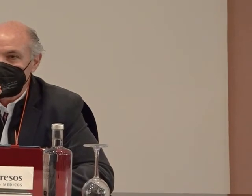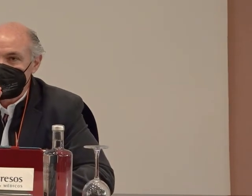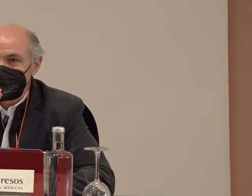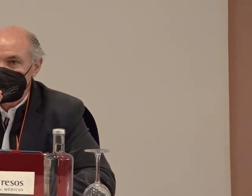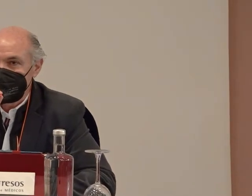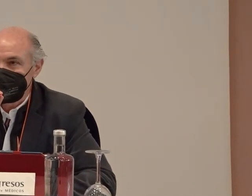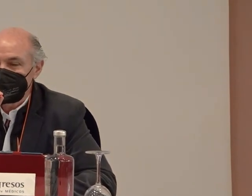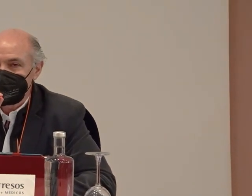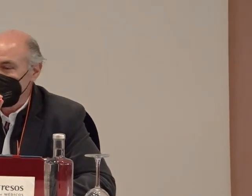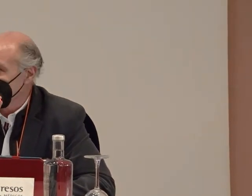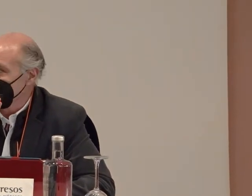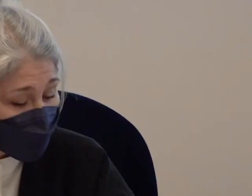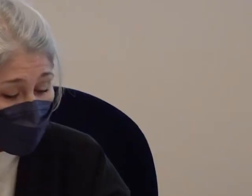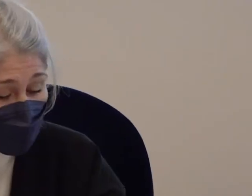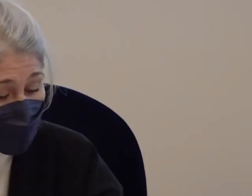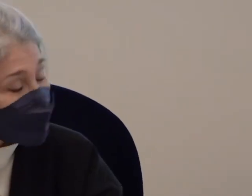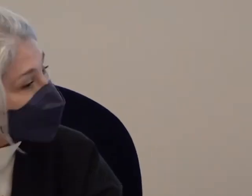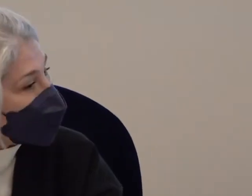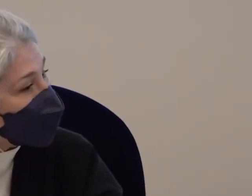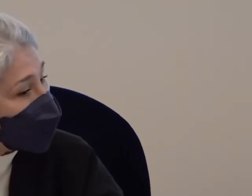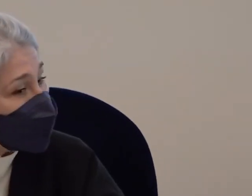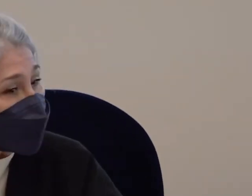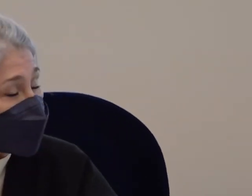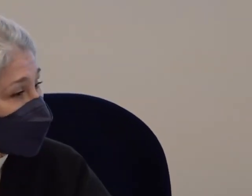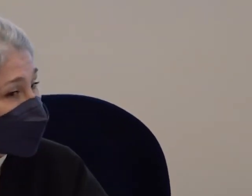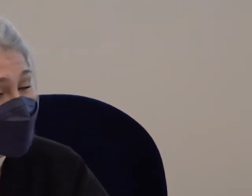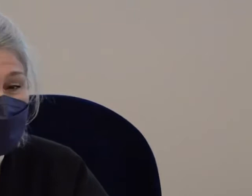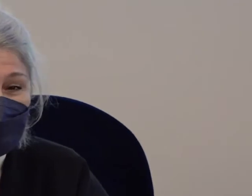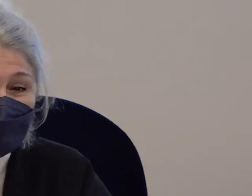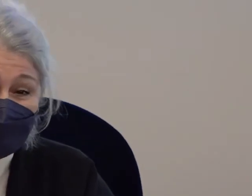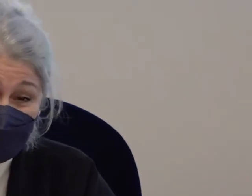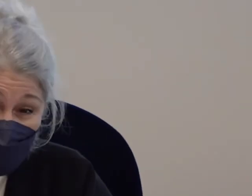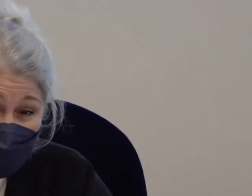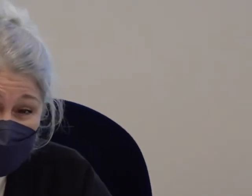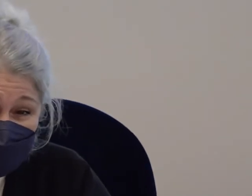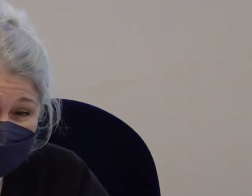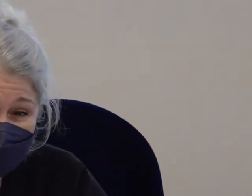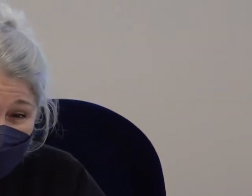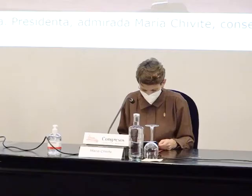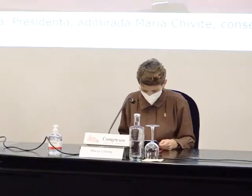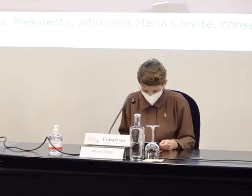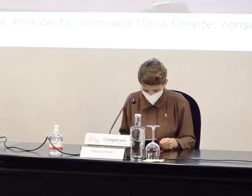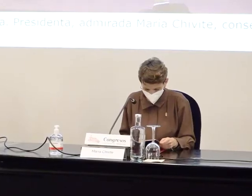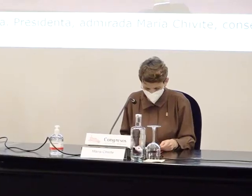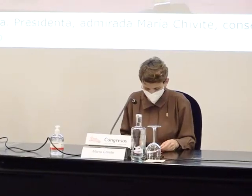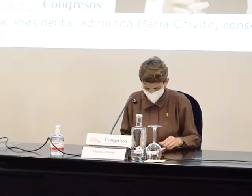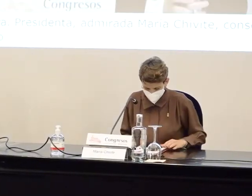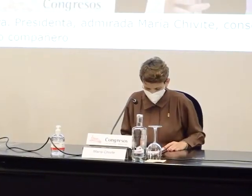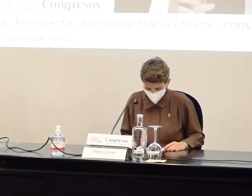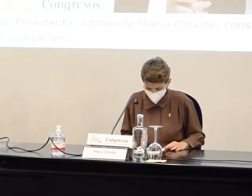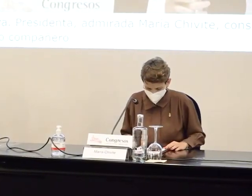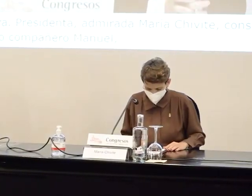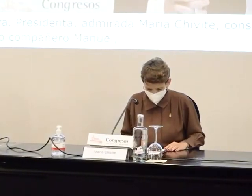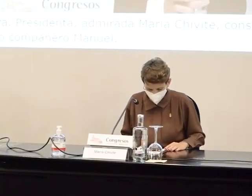tanto en lo social como en lo territorial y un referente a escala nacional e internacional de innovación educativa y de modelo de